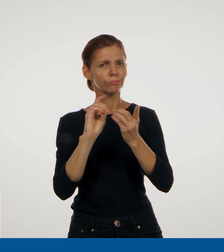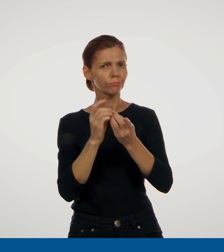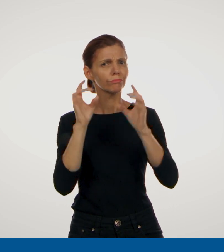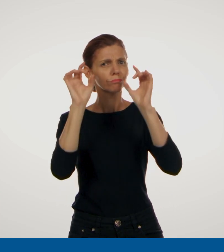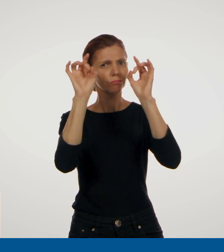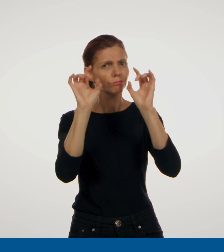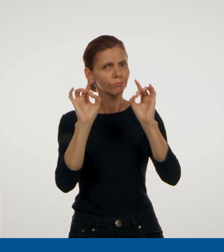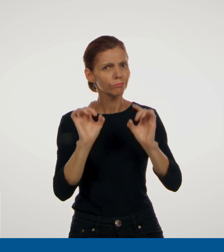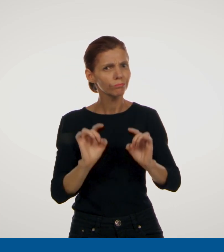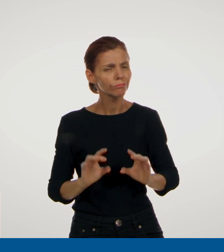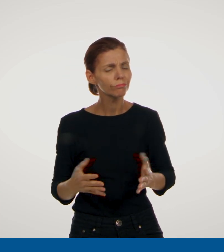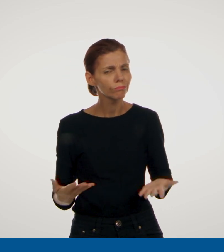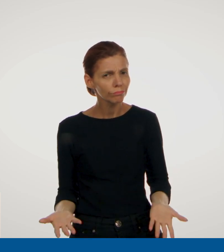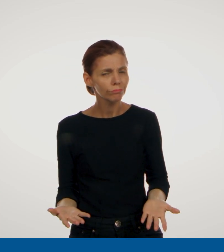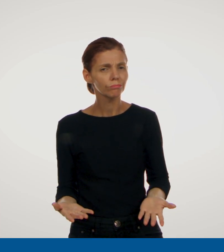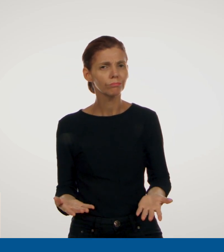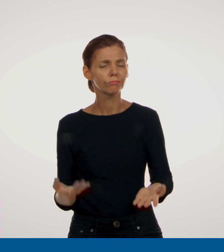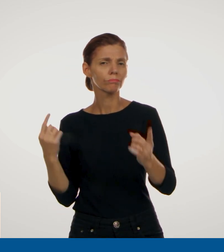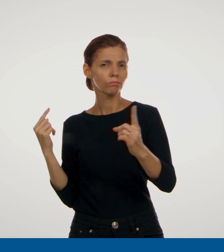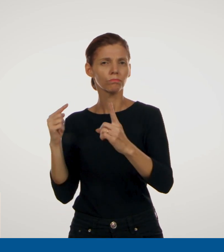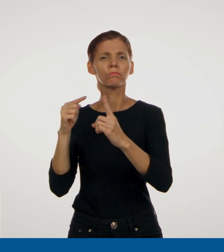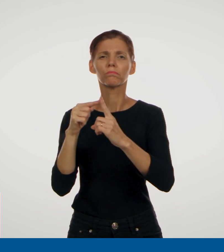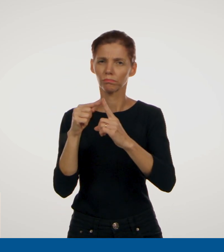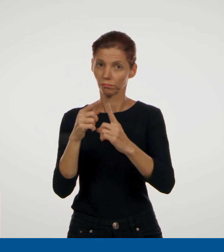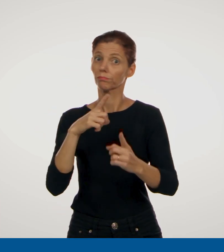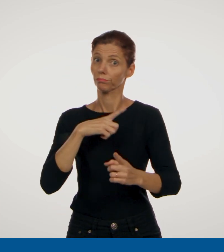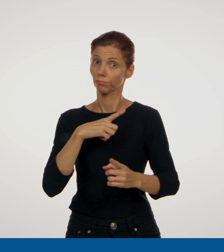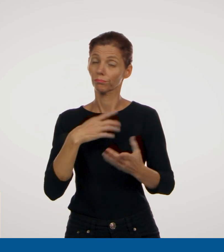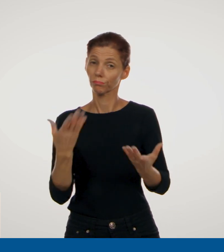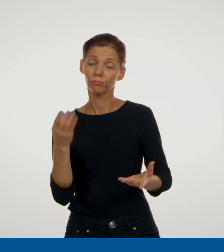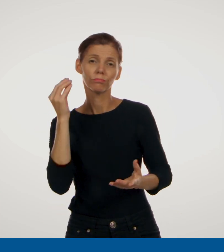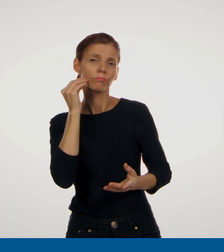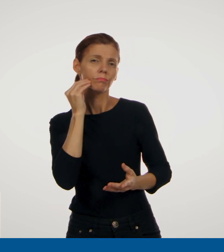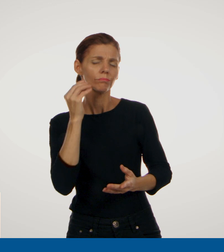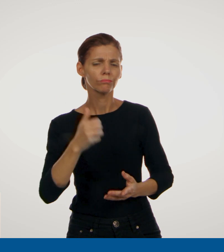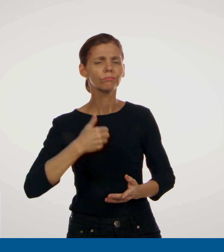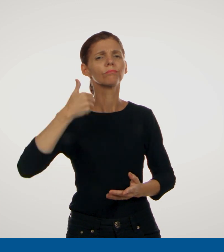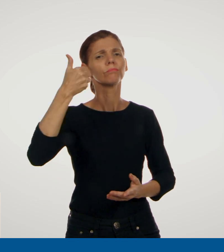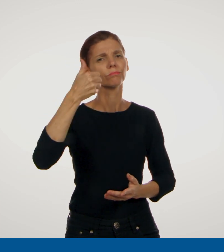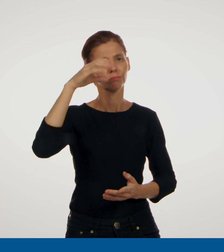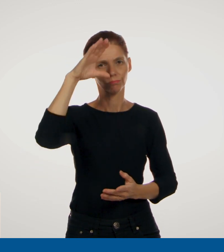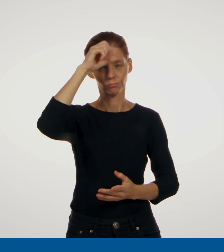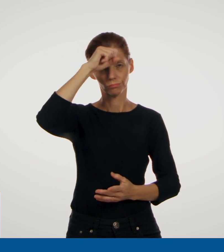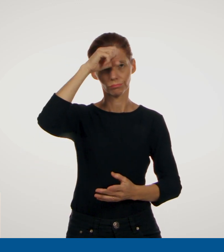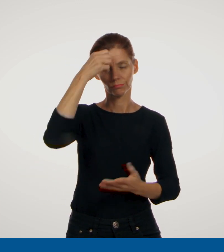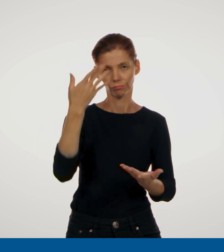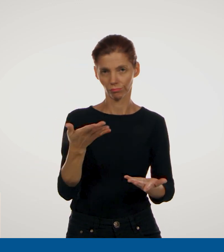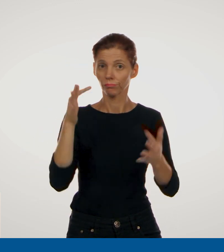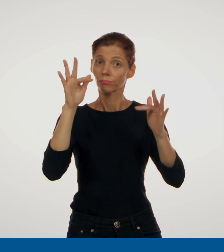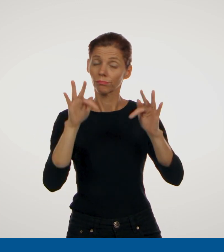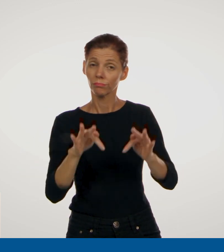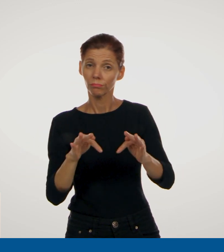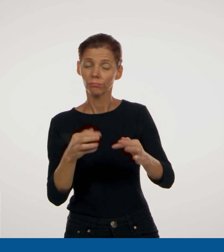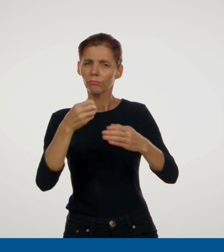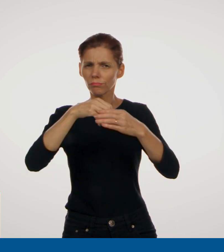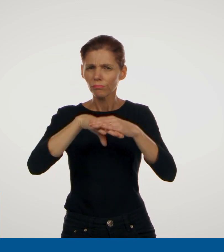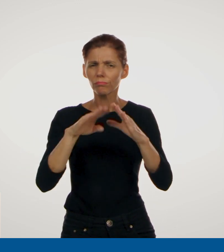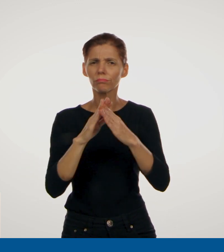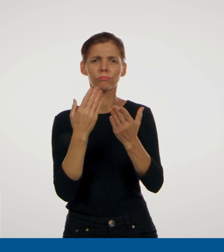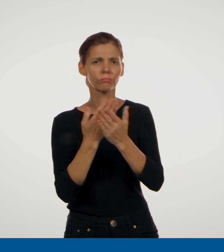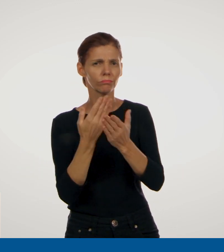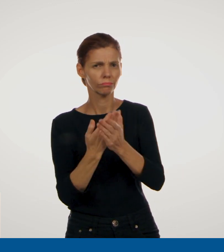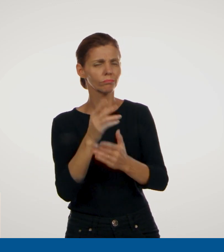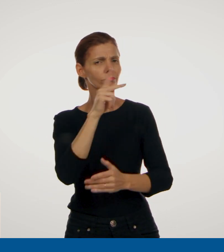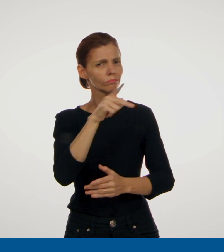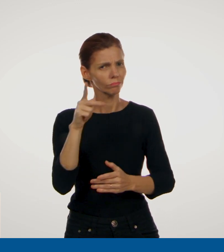estrutura e dinâmica específicas, fins e objetivos determinados, favorecendo assim experiências positivas de aprendizagem.